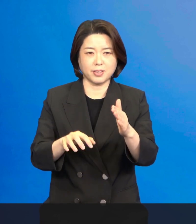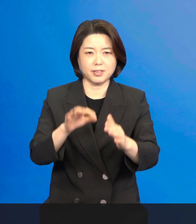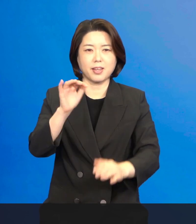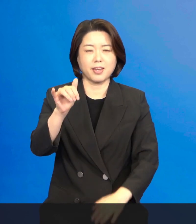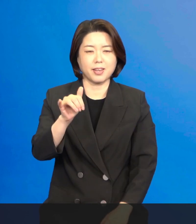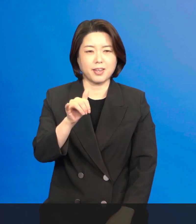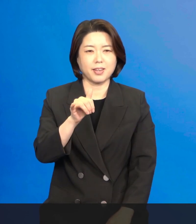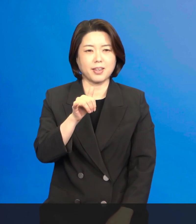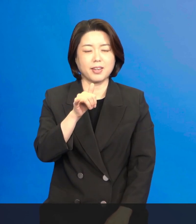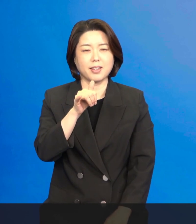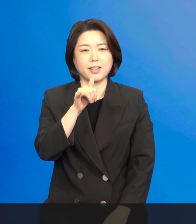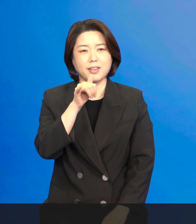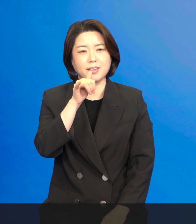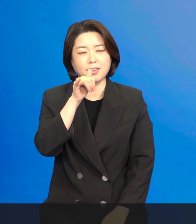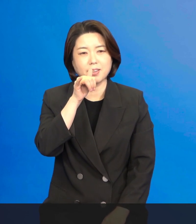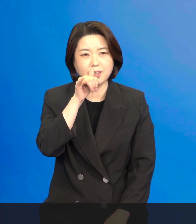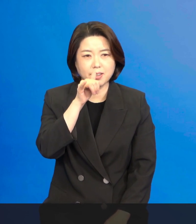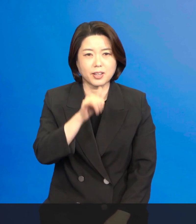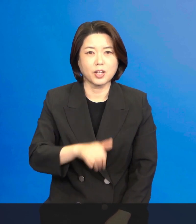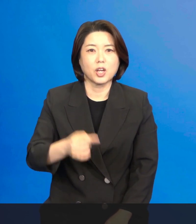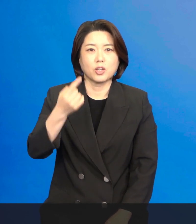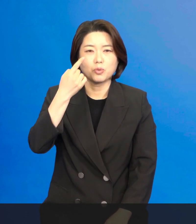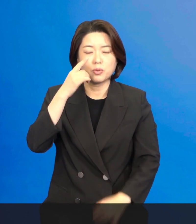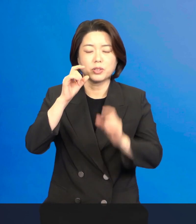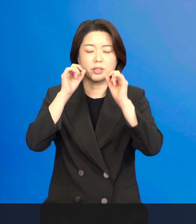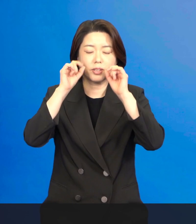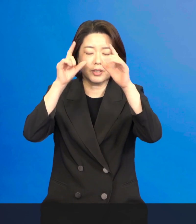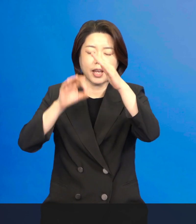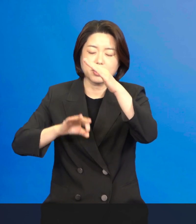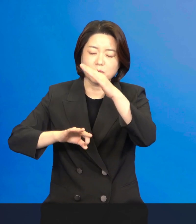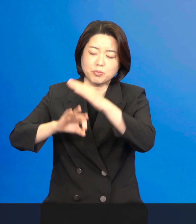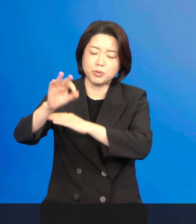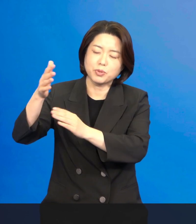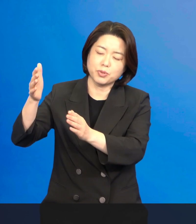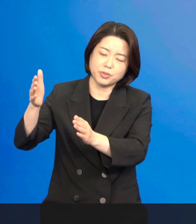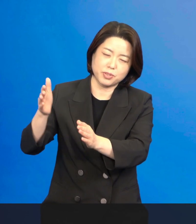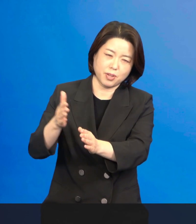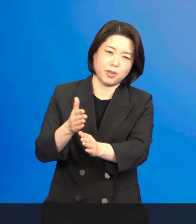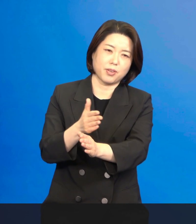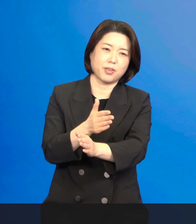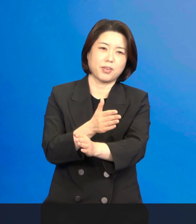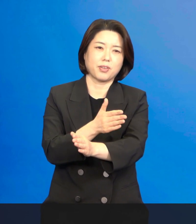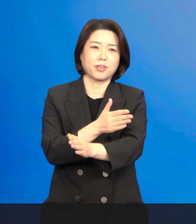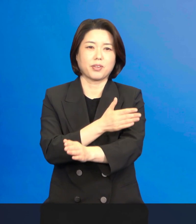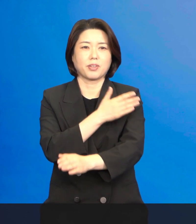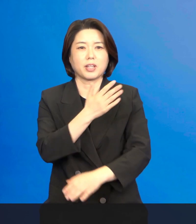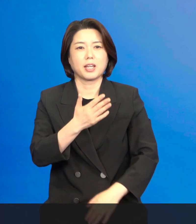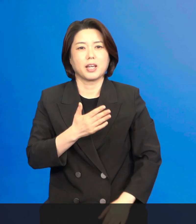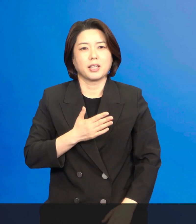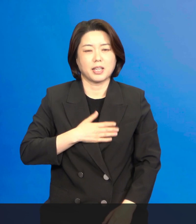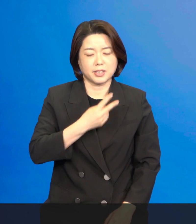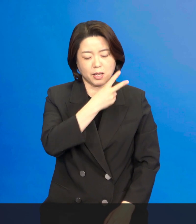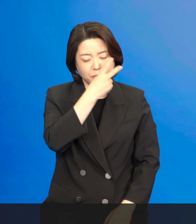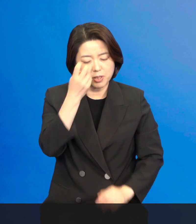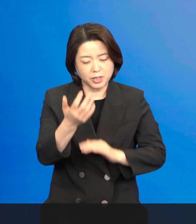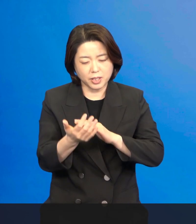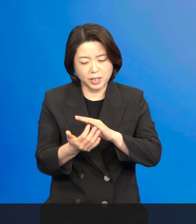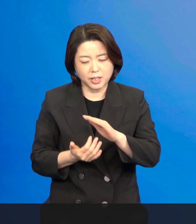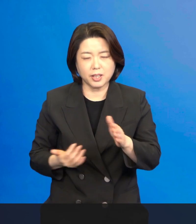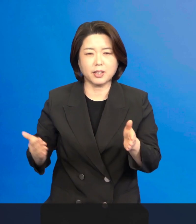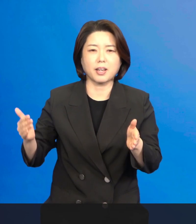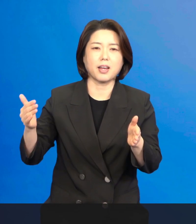안에 있네. 눈을 뜨는 아침부터 넌